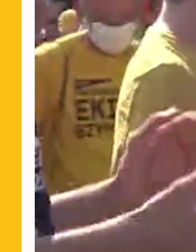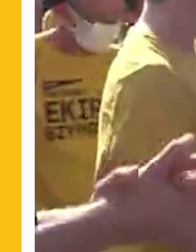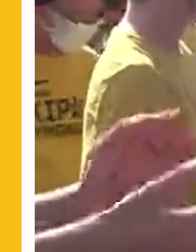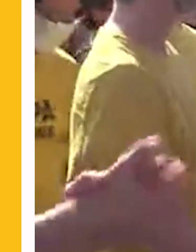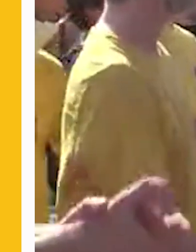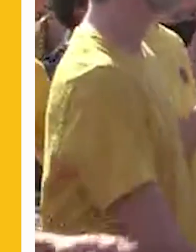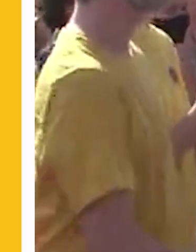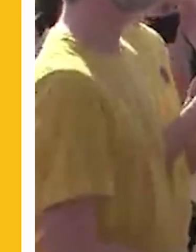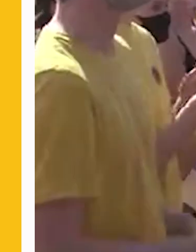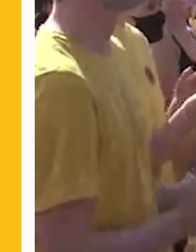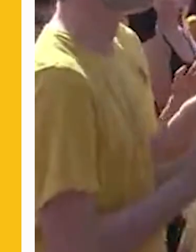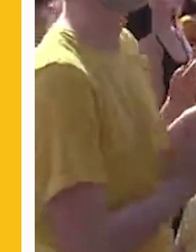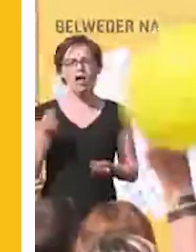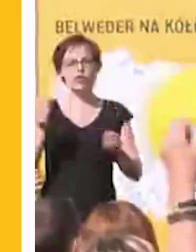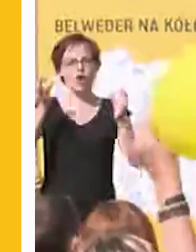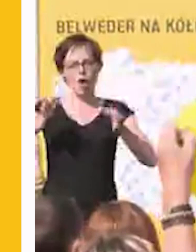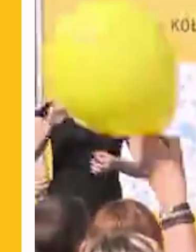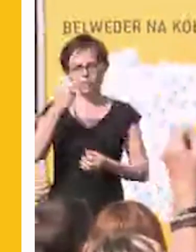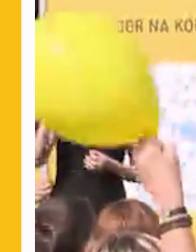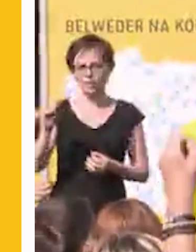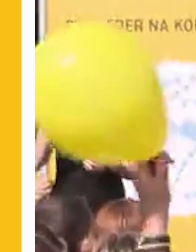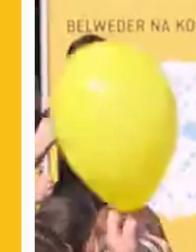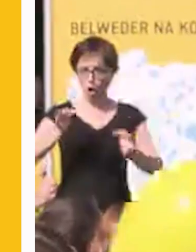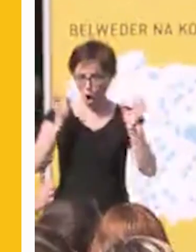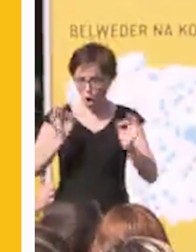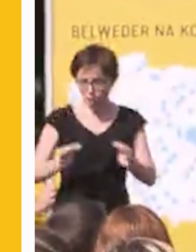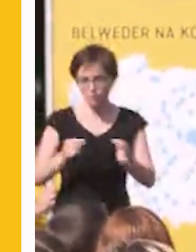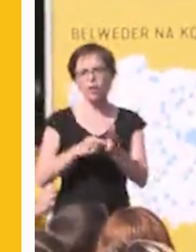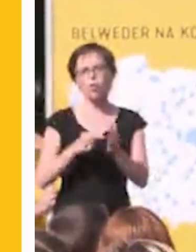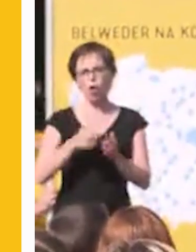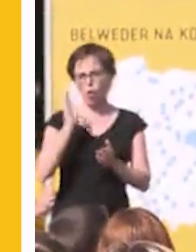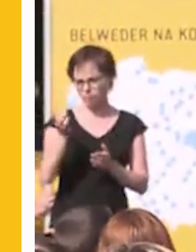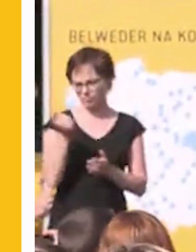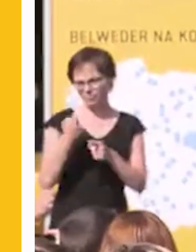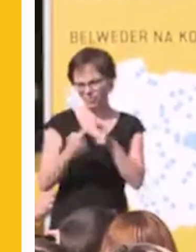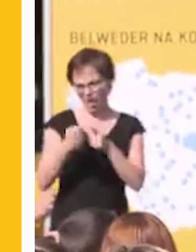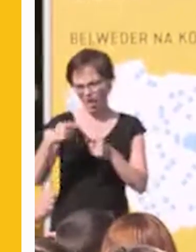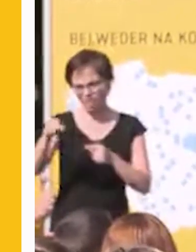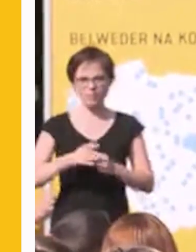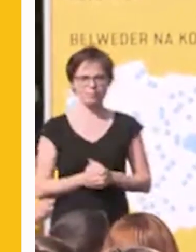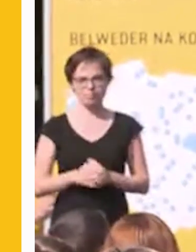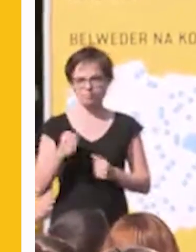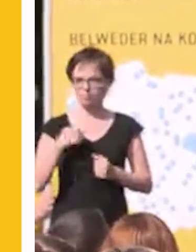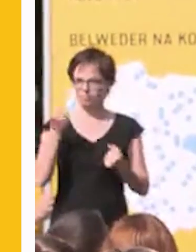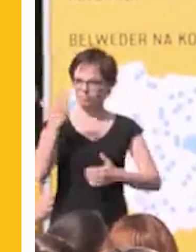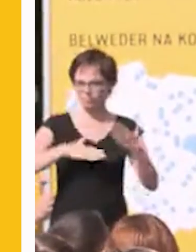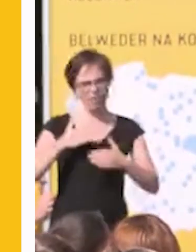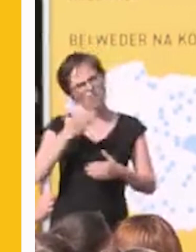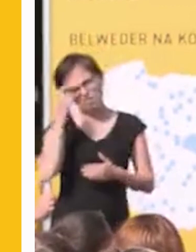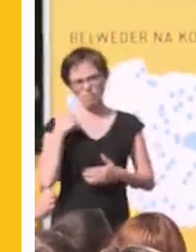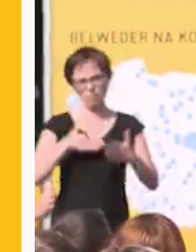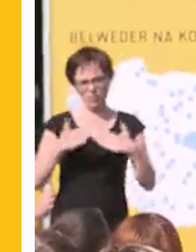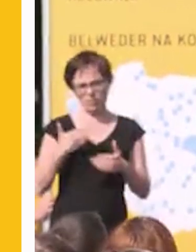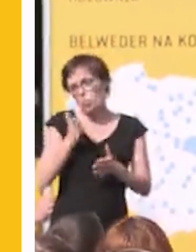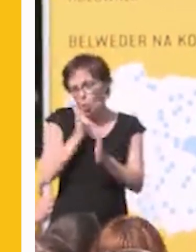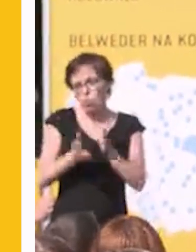Witam was jeszcze nieoficjalnie, bo to oficjalne otwarcie będzie za parę chwil. Cieszę się, że... Znaczy nie wiem, czy się cieszę.